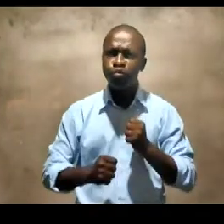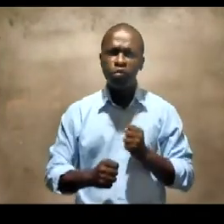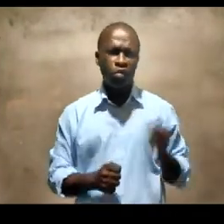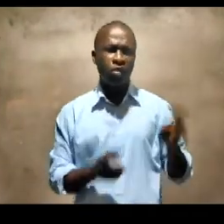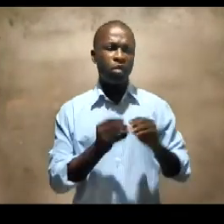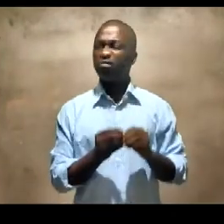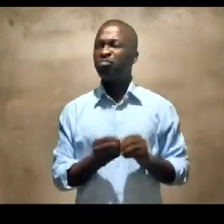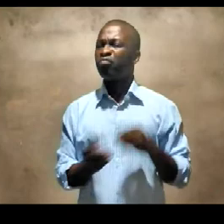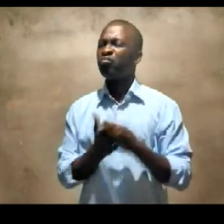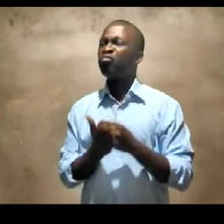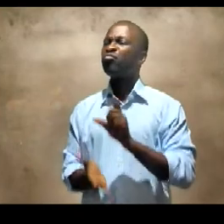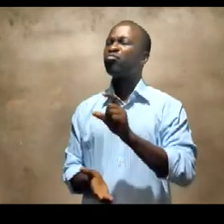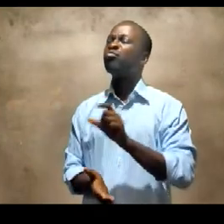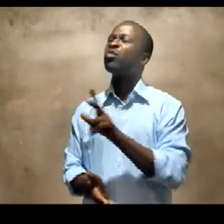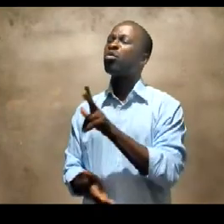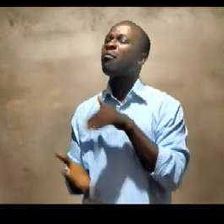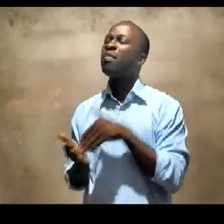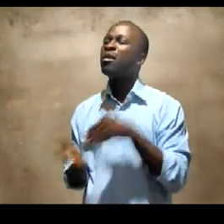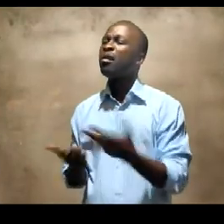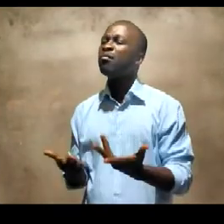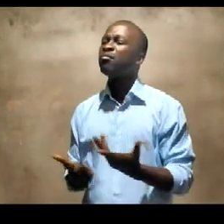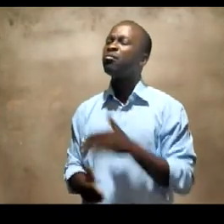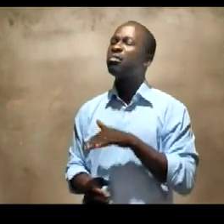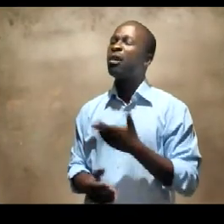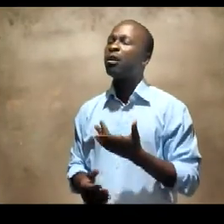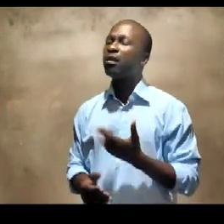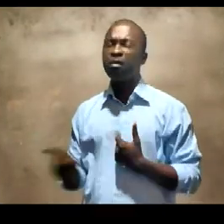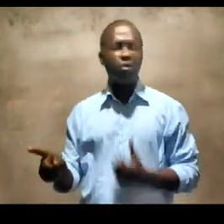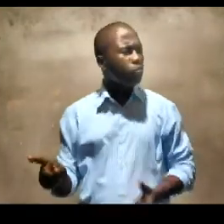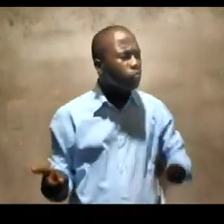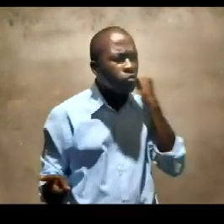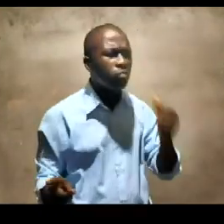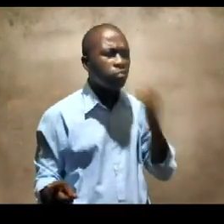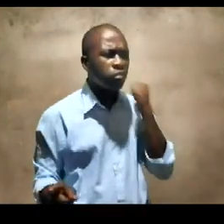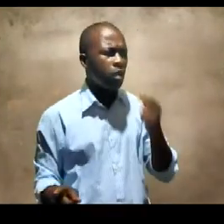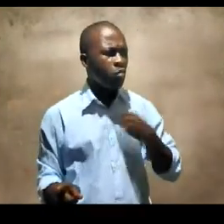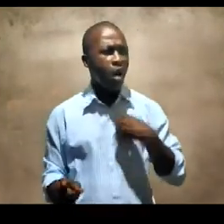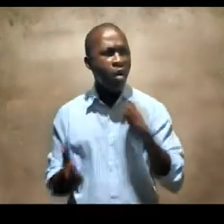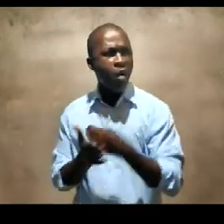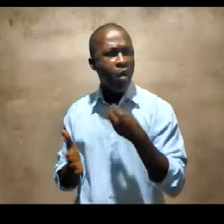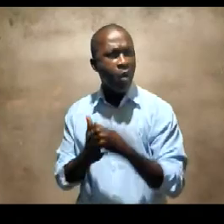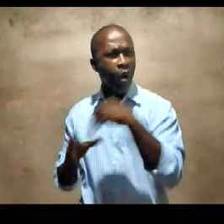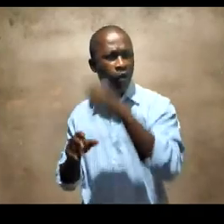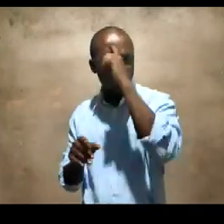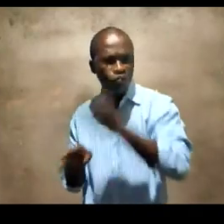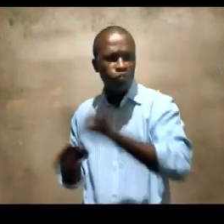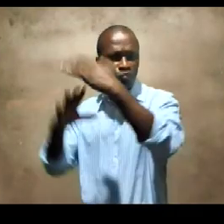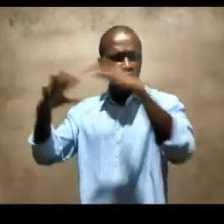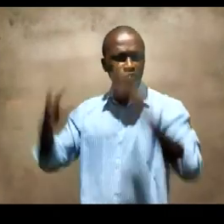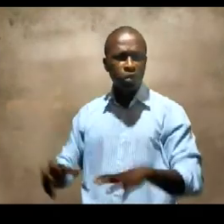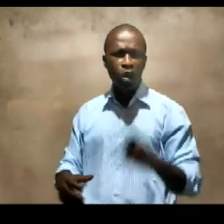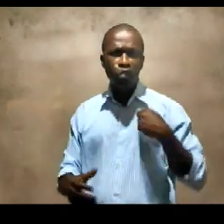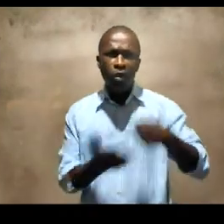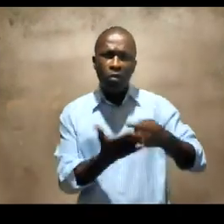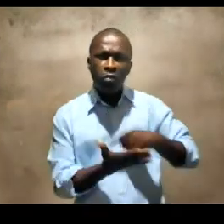Donc, nous avons dit que c'était illogique. Et les gens ont raconté partout